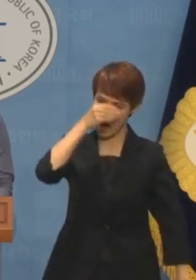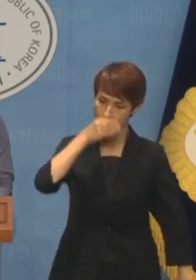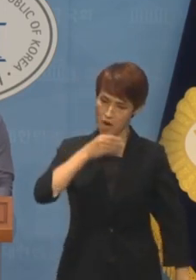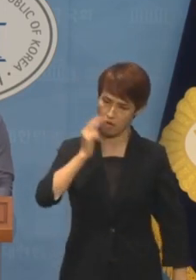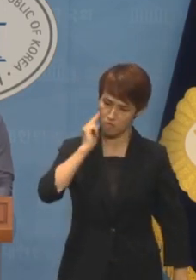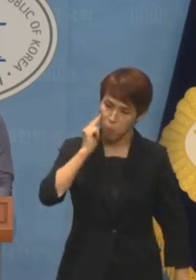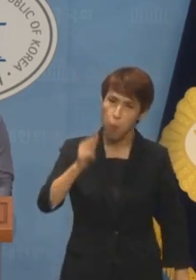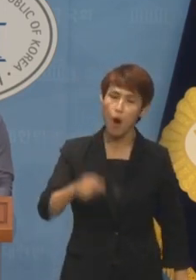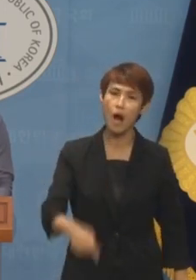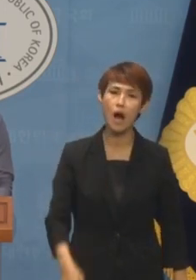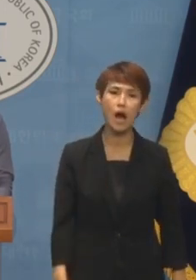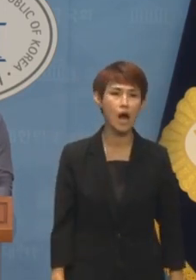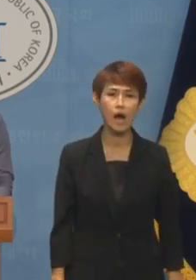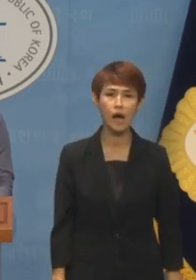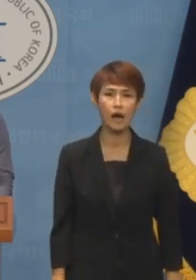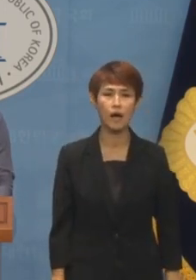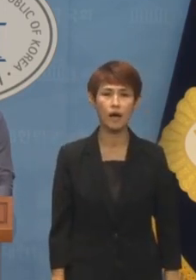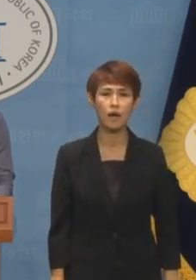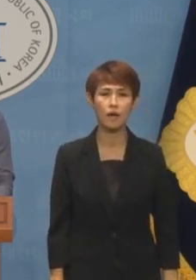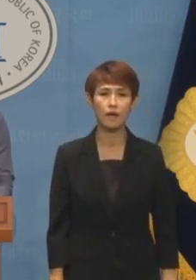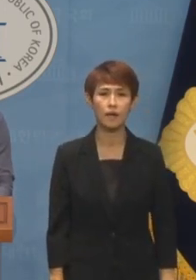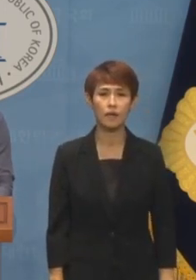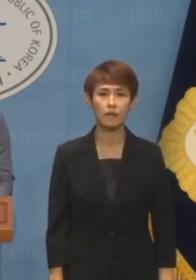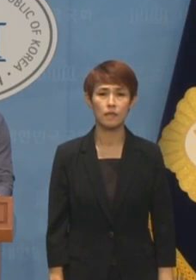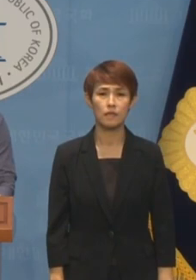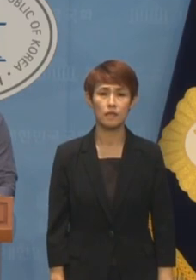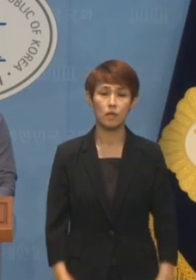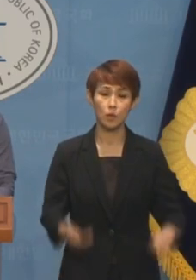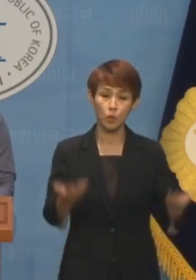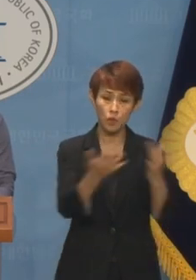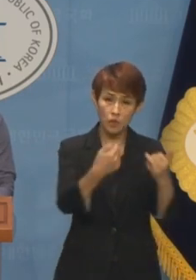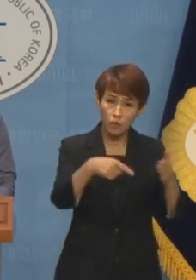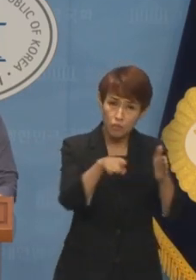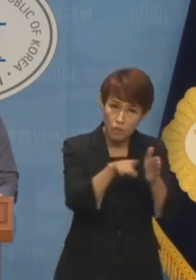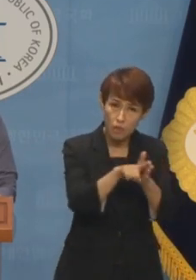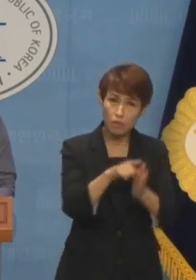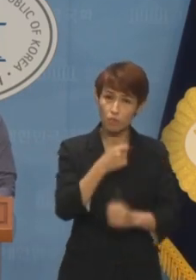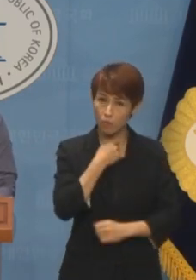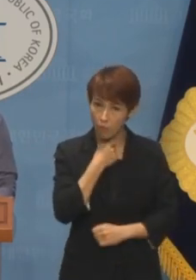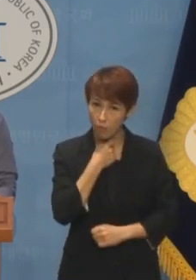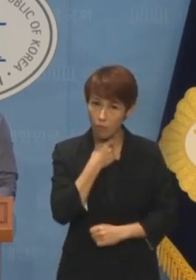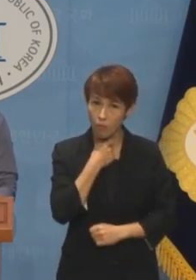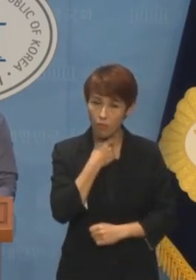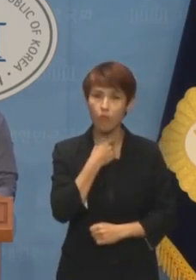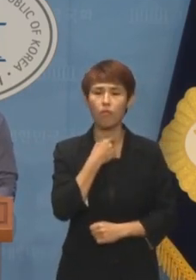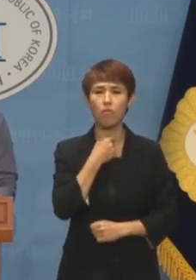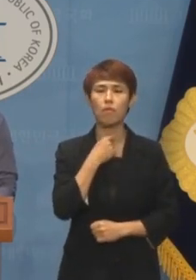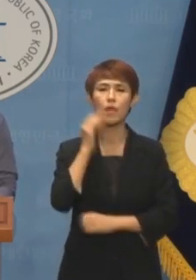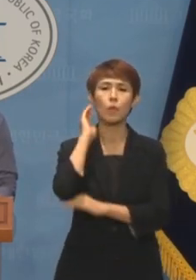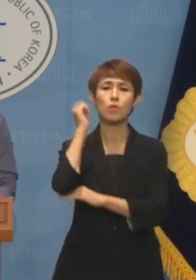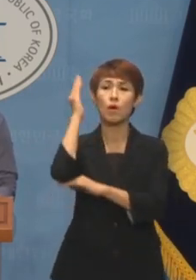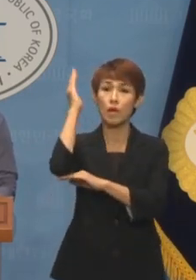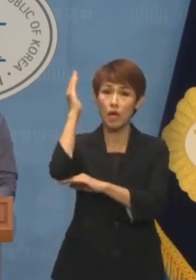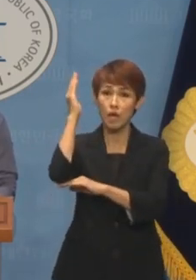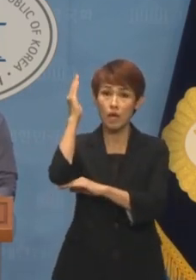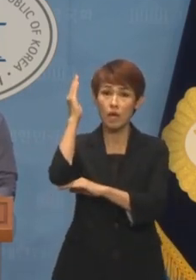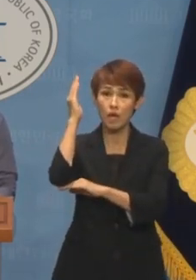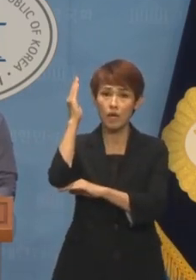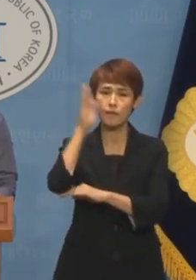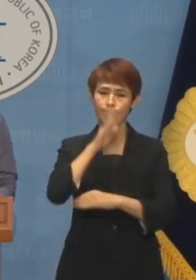가히 금메달감입니다. 정말로 노동자를 위해 보겠다면 대통령의 발언에